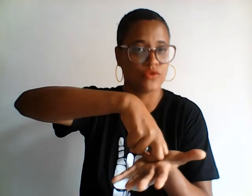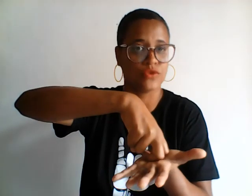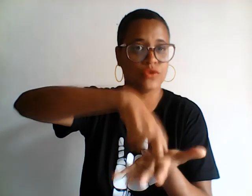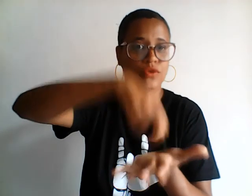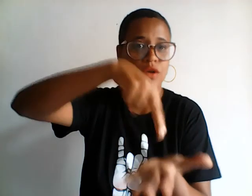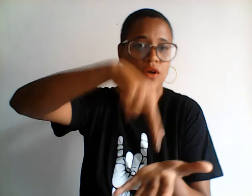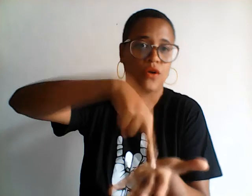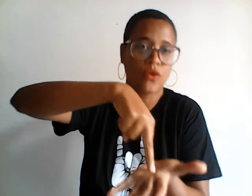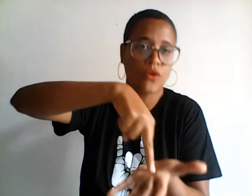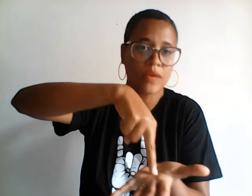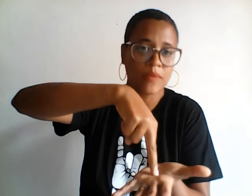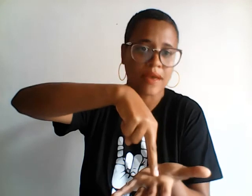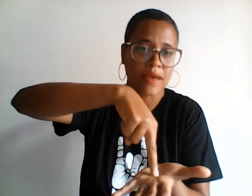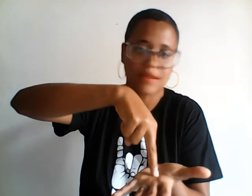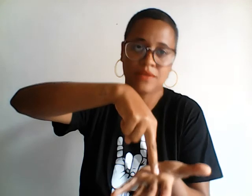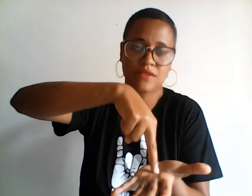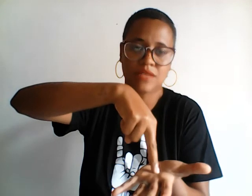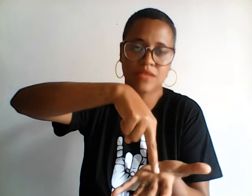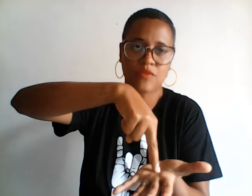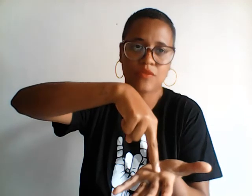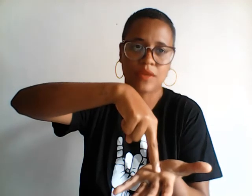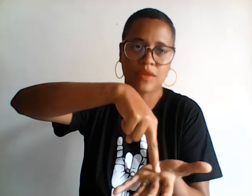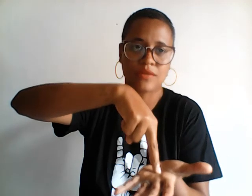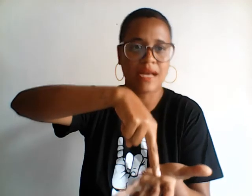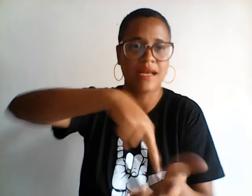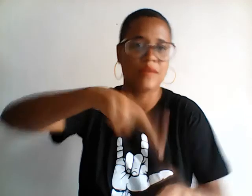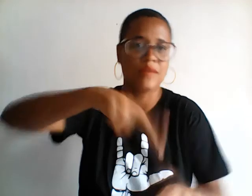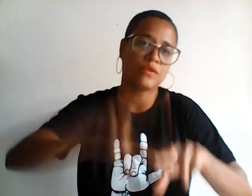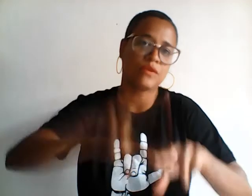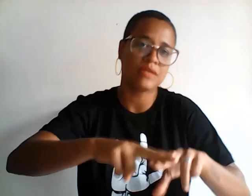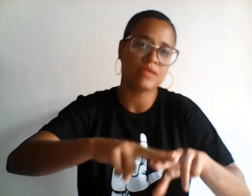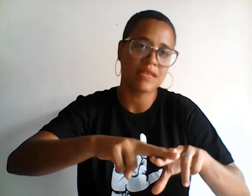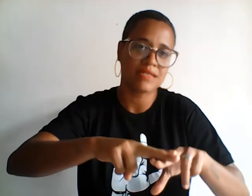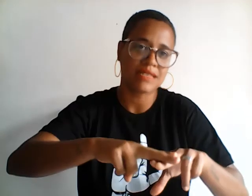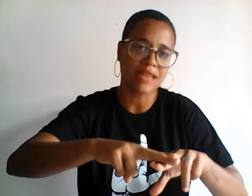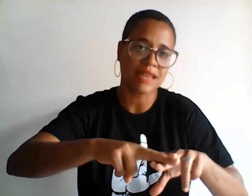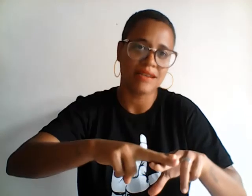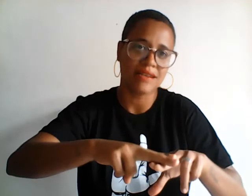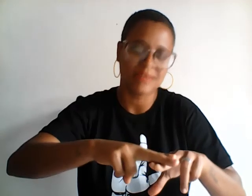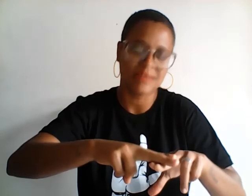surdo, ou em pé. Então, eles não têm movimento, tá? Mesma coisa, sentar, certo?